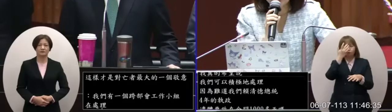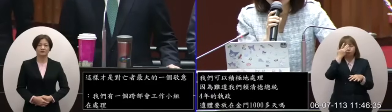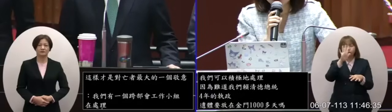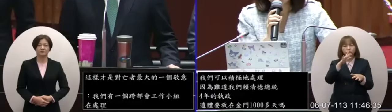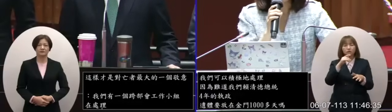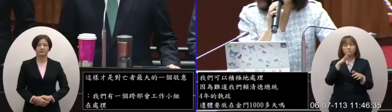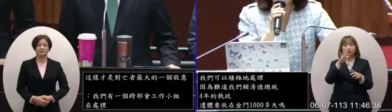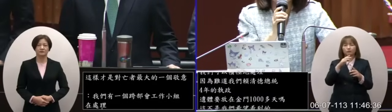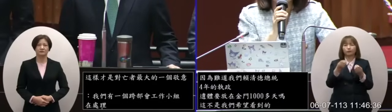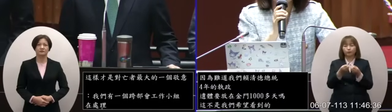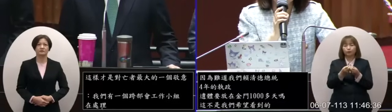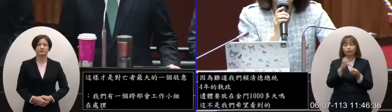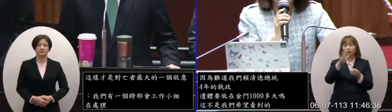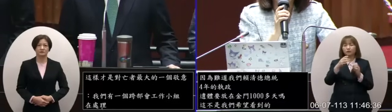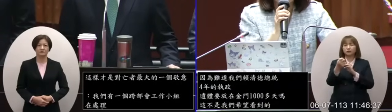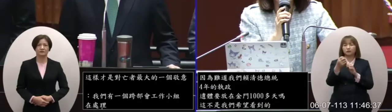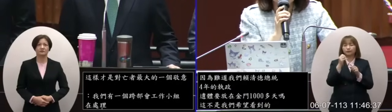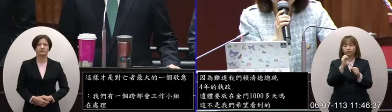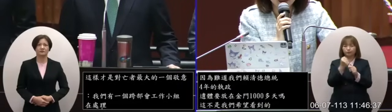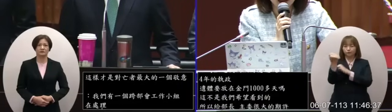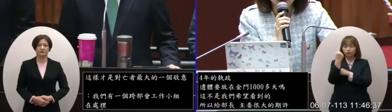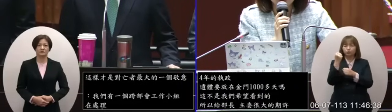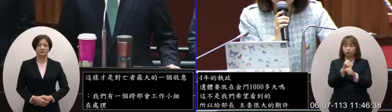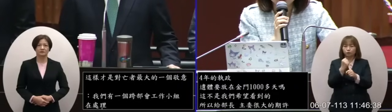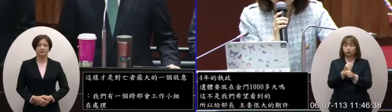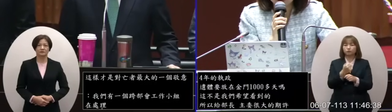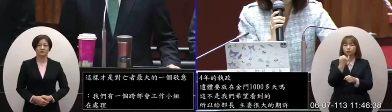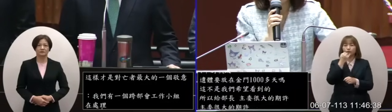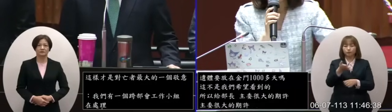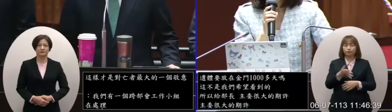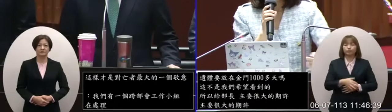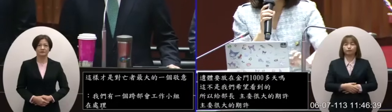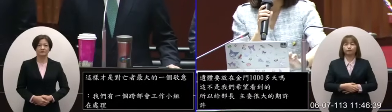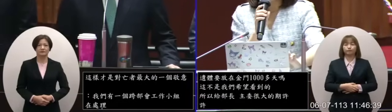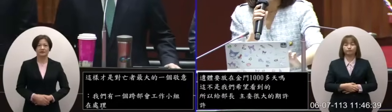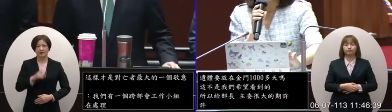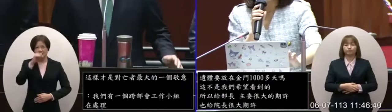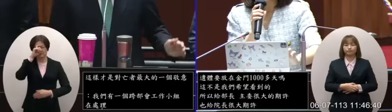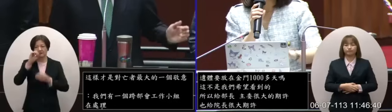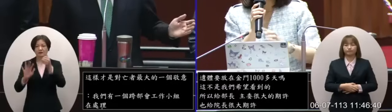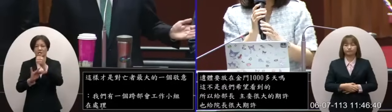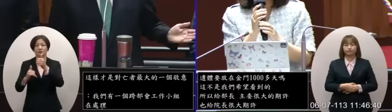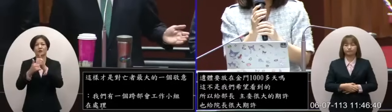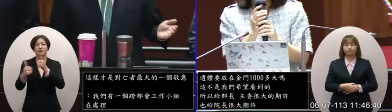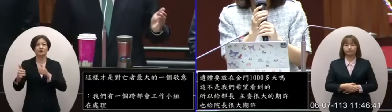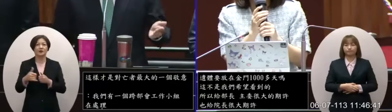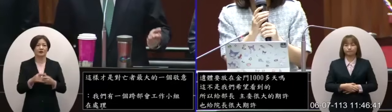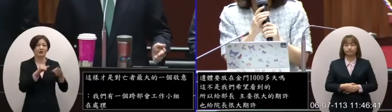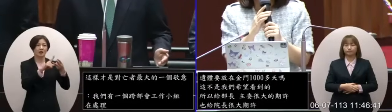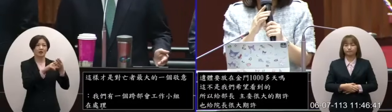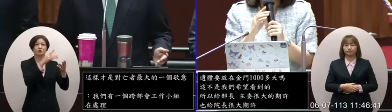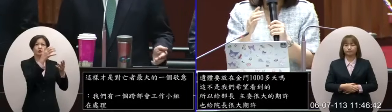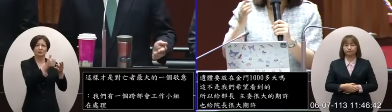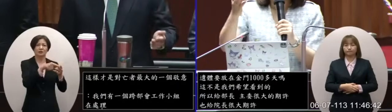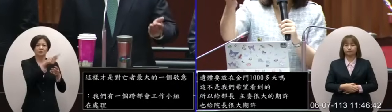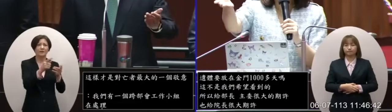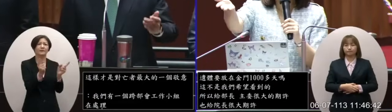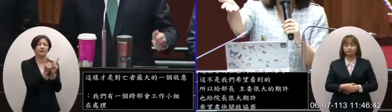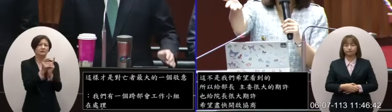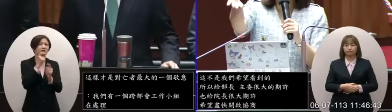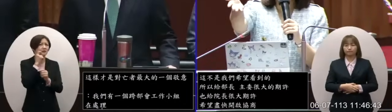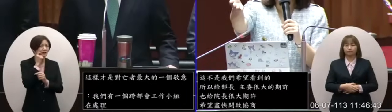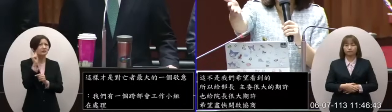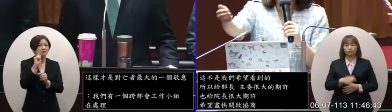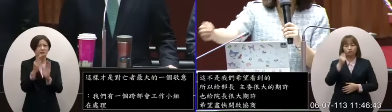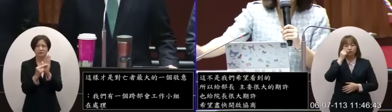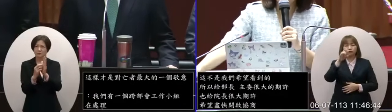有为难之处，但也尽量的去做，院长可以吗？ 那是也请委员能够听一下主委到底困难在哪里。 困